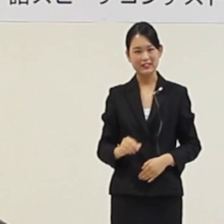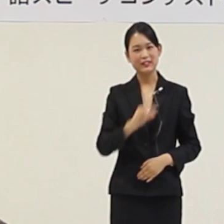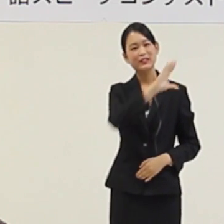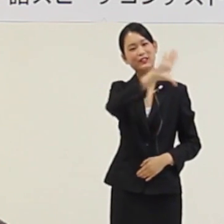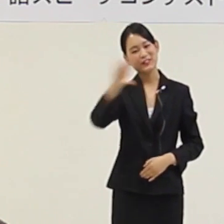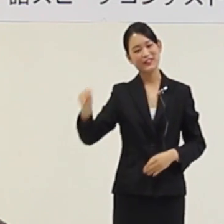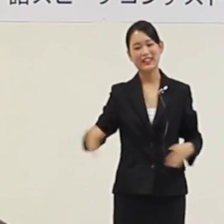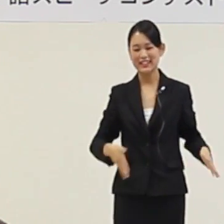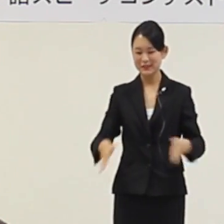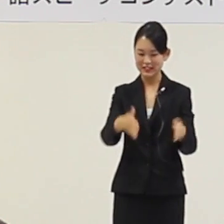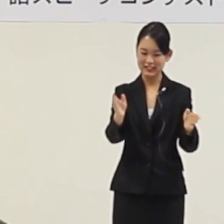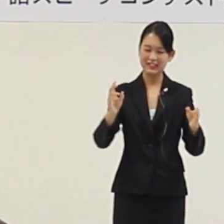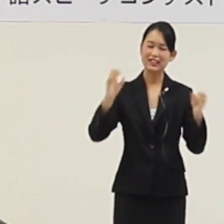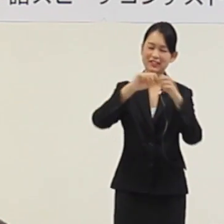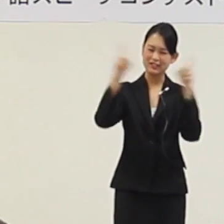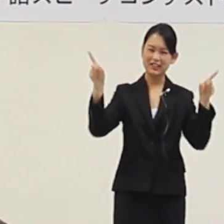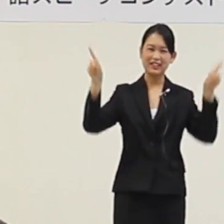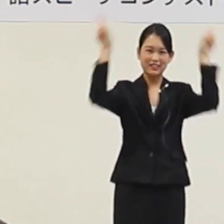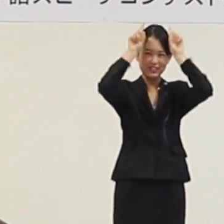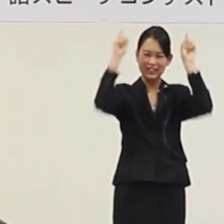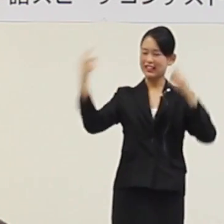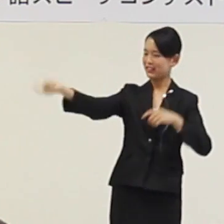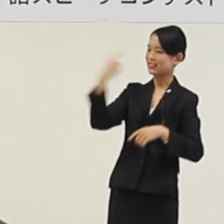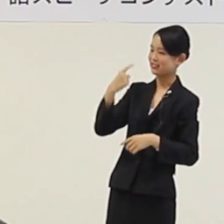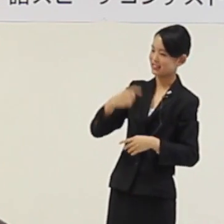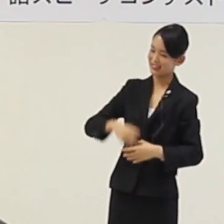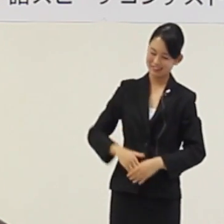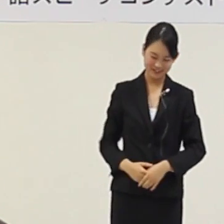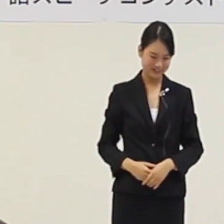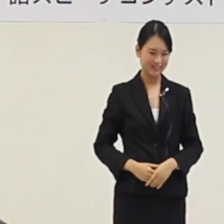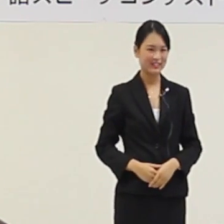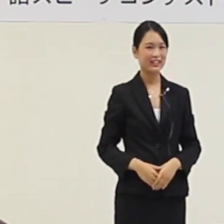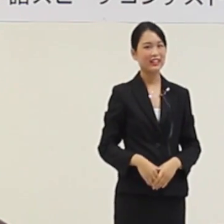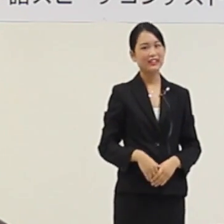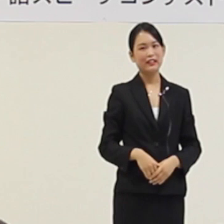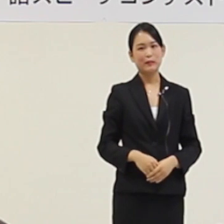ると、その帰り道、突然鬼が現れたのです。